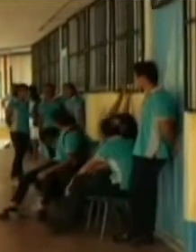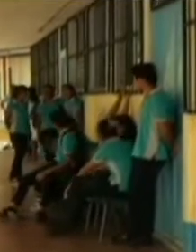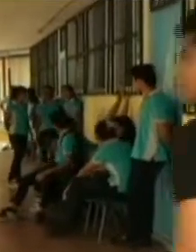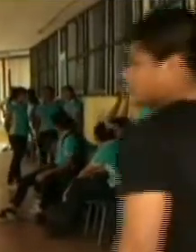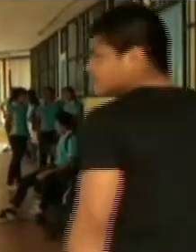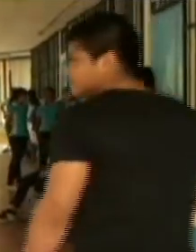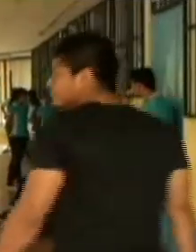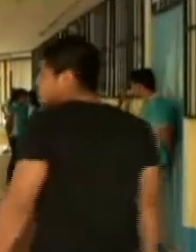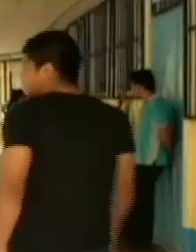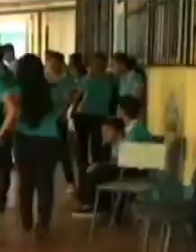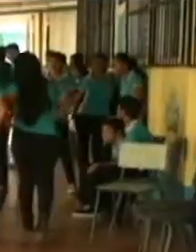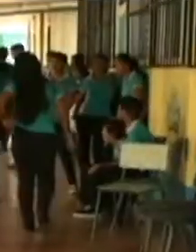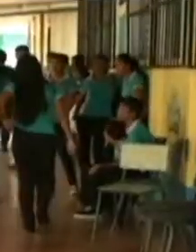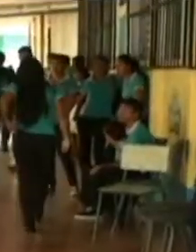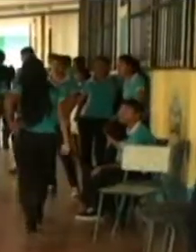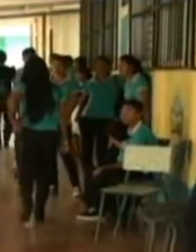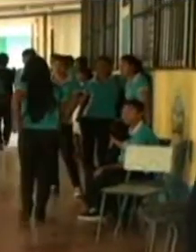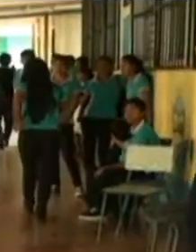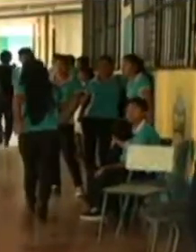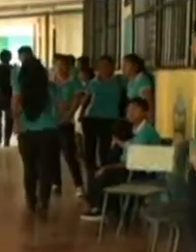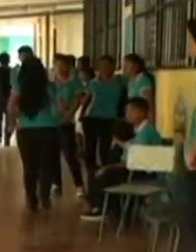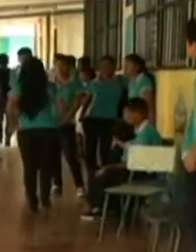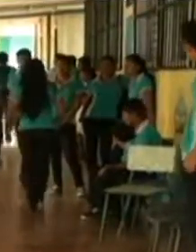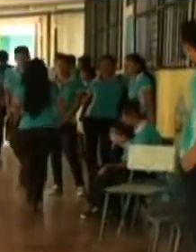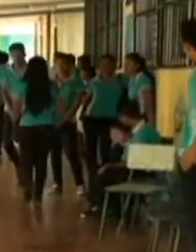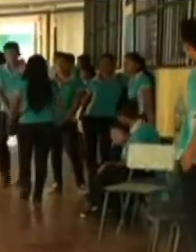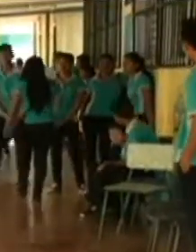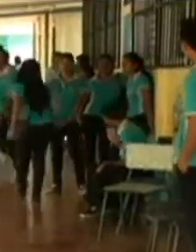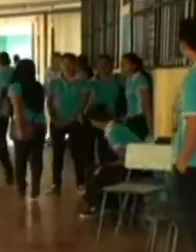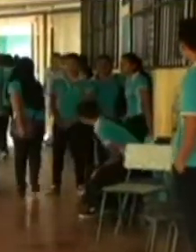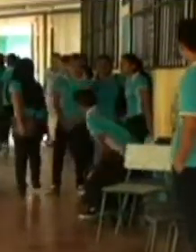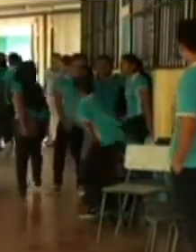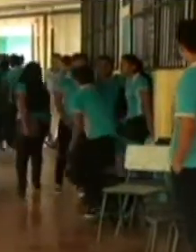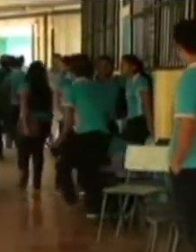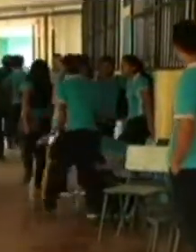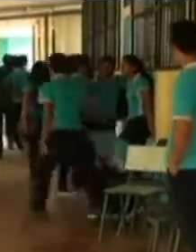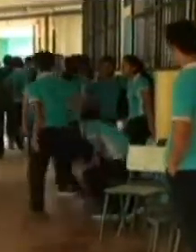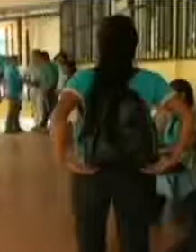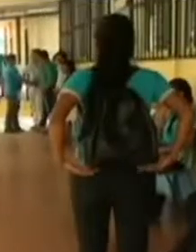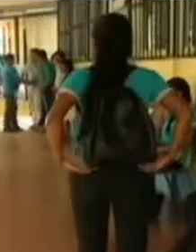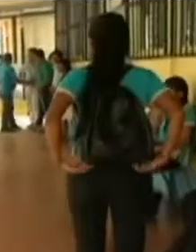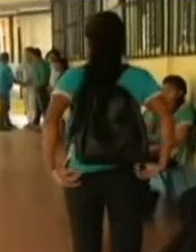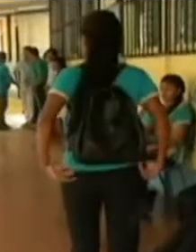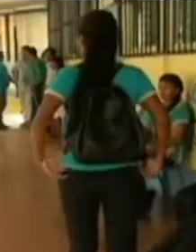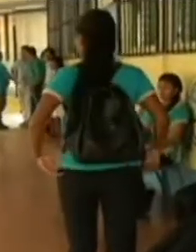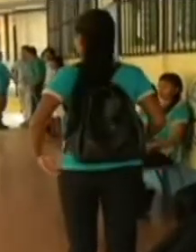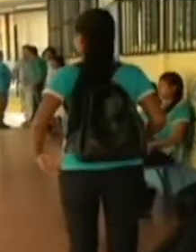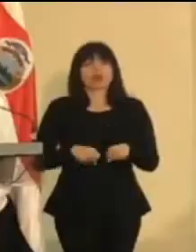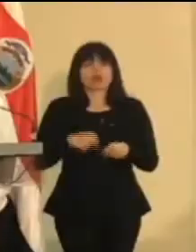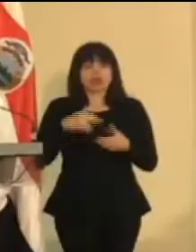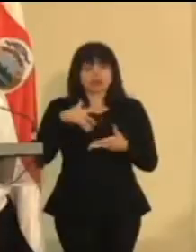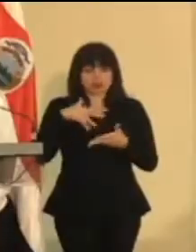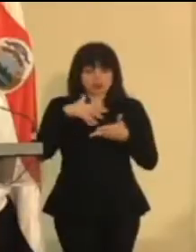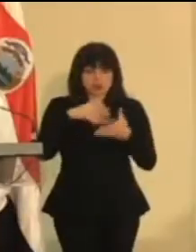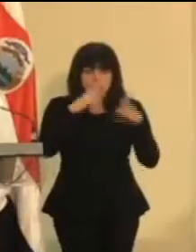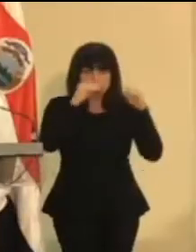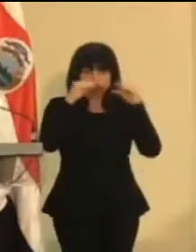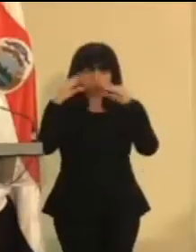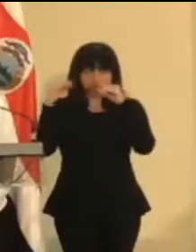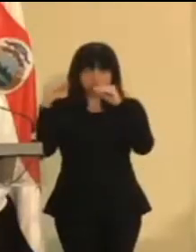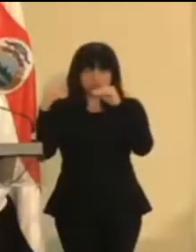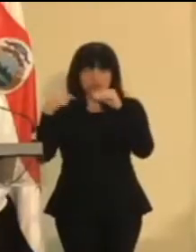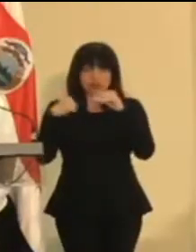estudiar. He tenido que trabajar duro, tuve que trabajar muy duro para poder estudiar de noche.